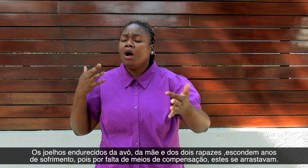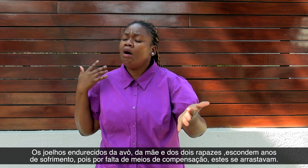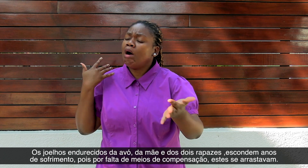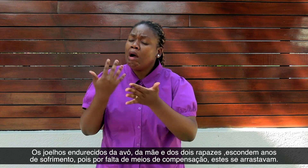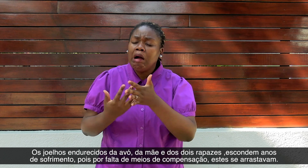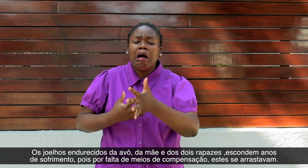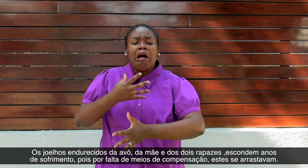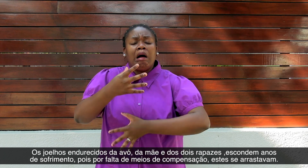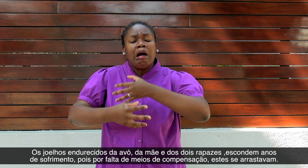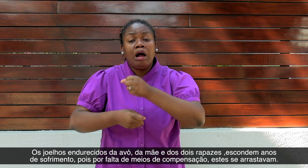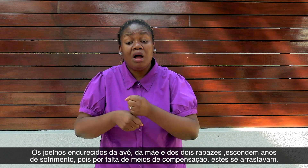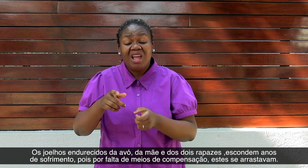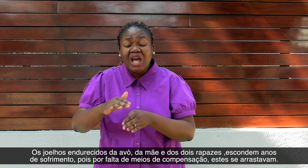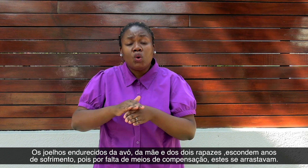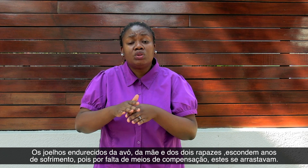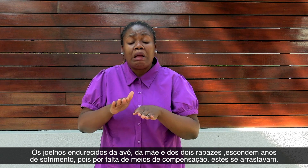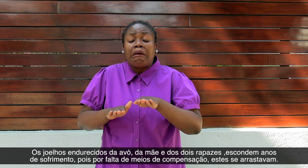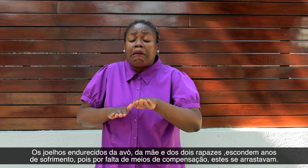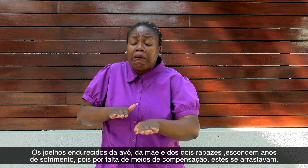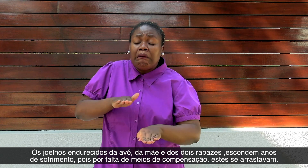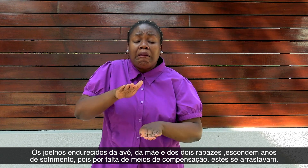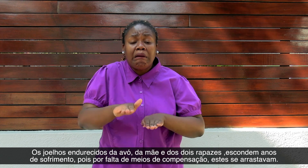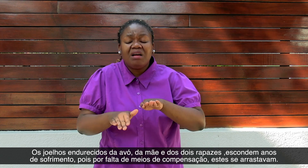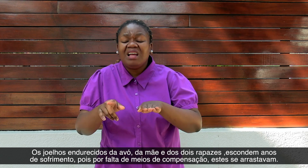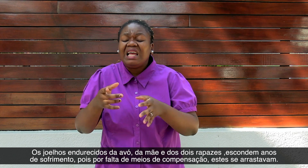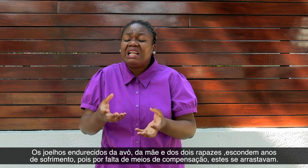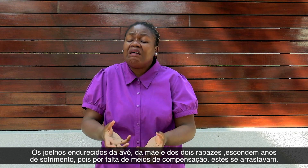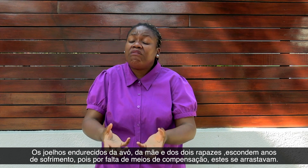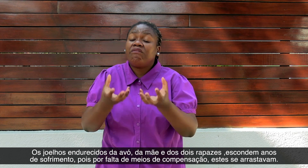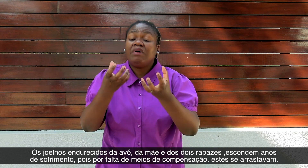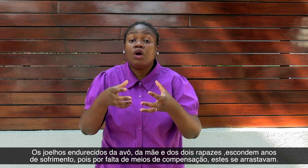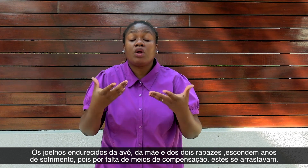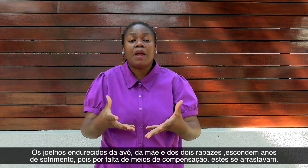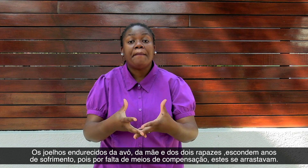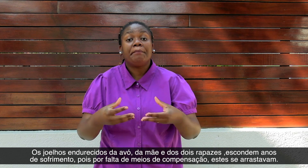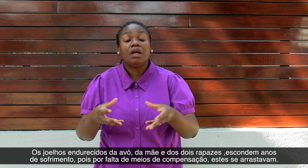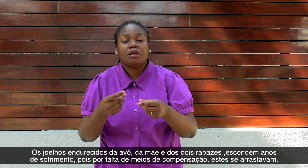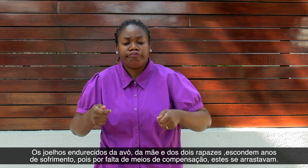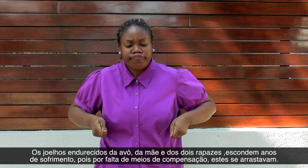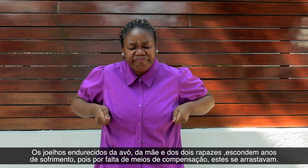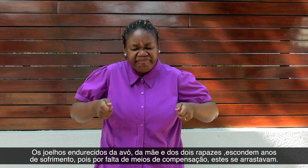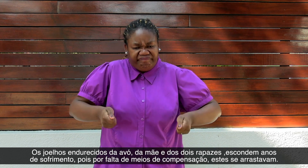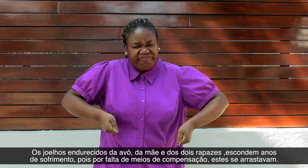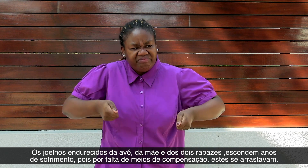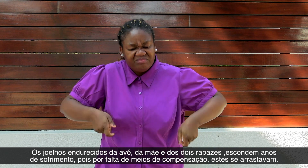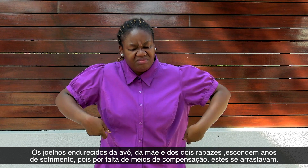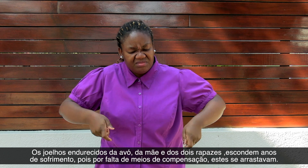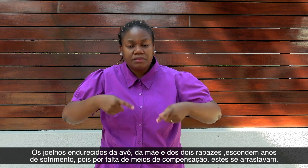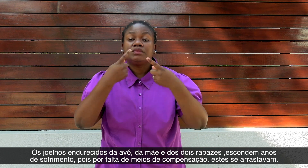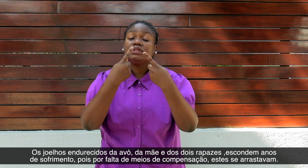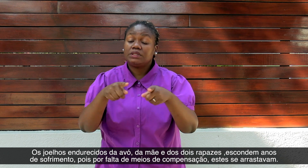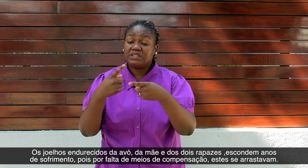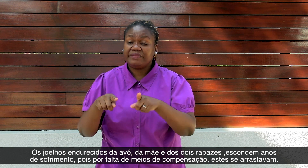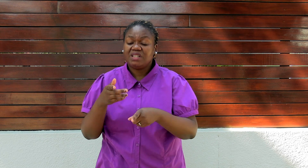da avó, da mãe e dos 2 rapazes escondem anos de sofrimento, pois, por falta de meios de compensação, estes